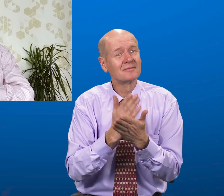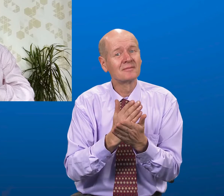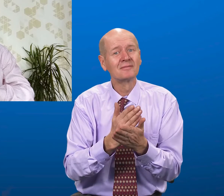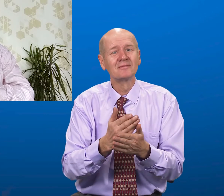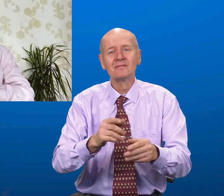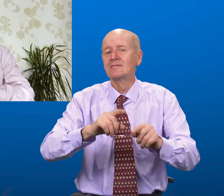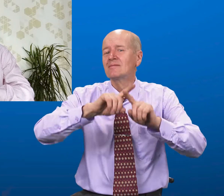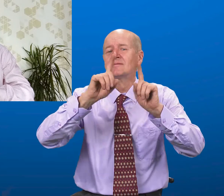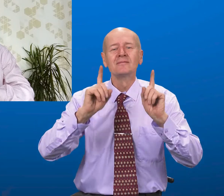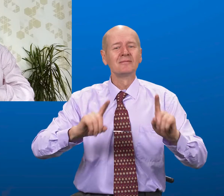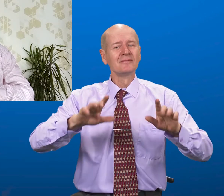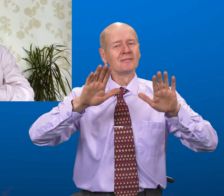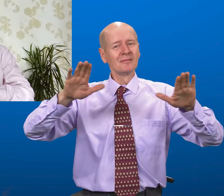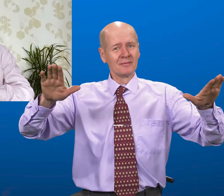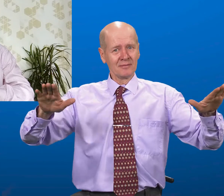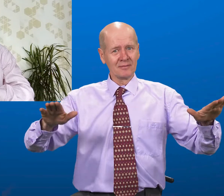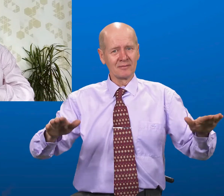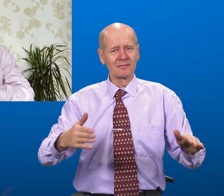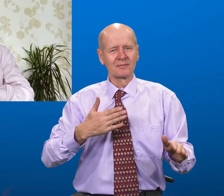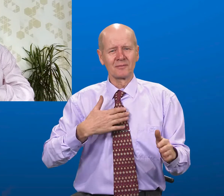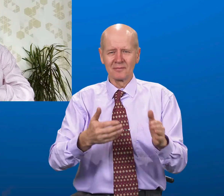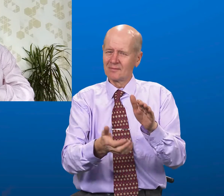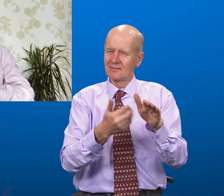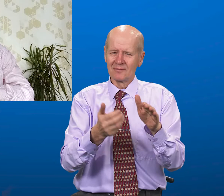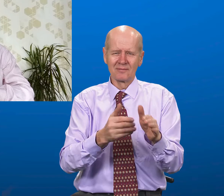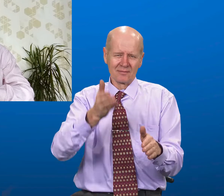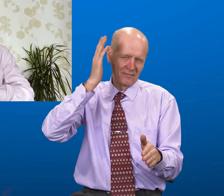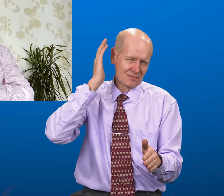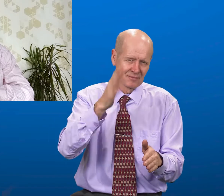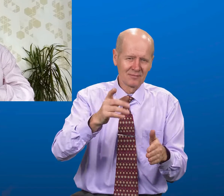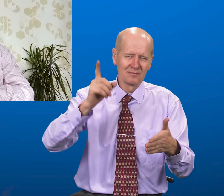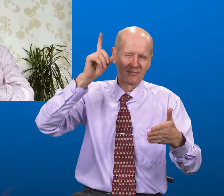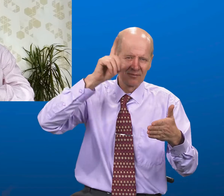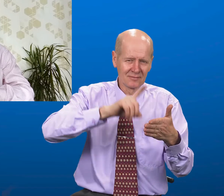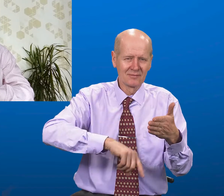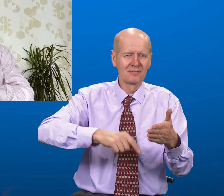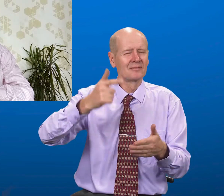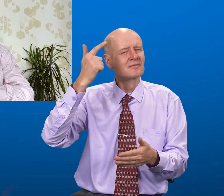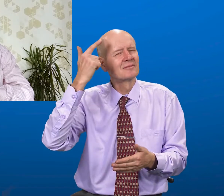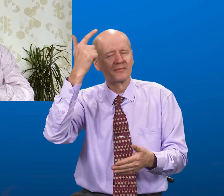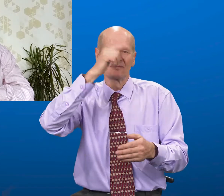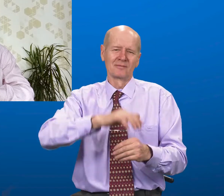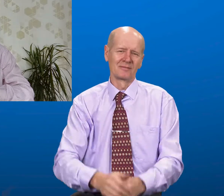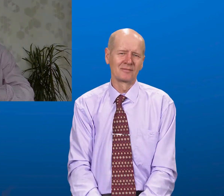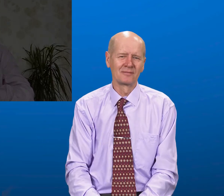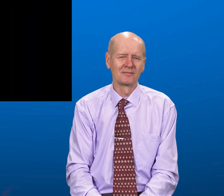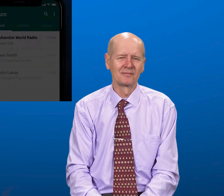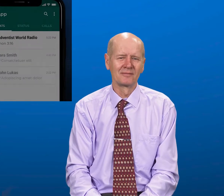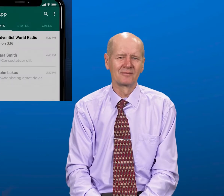имею особые благословения от этого обетования. Мой призыв – будем верны